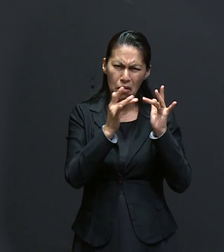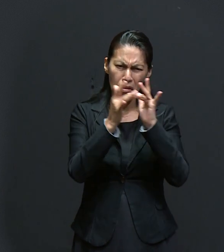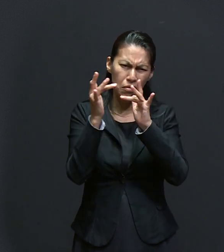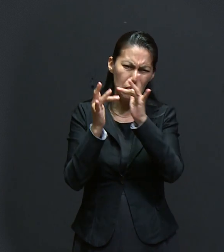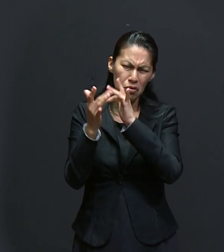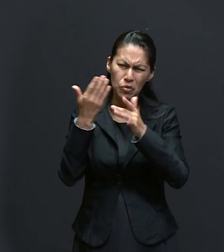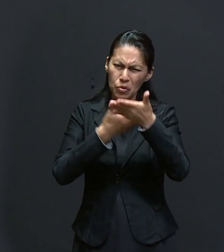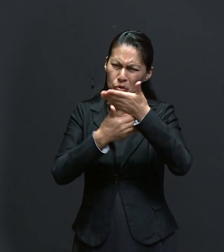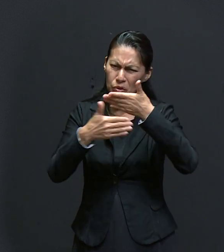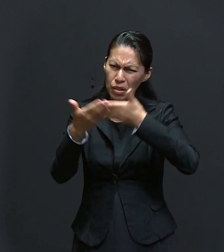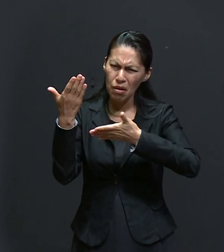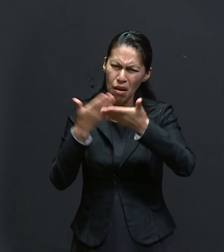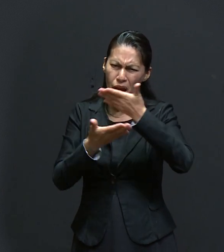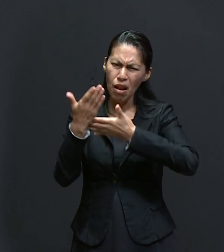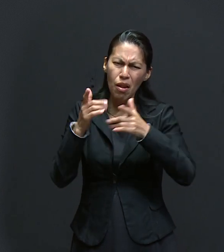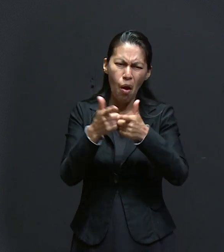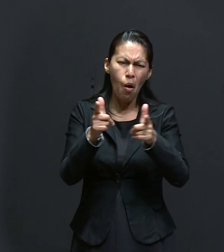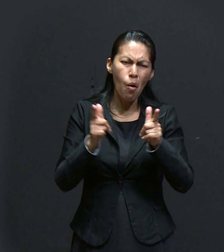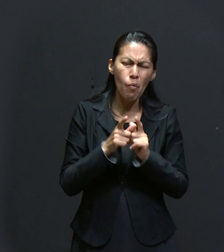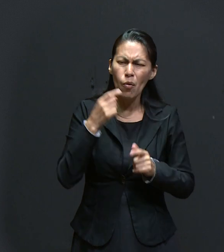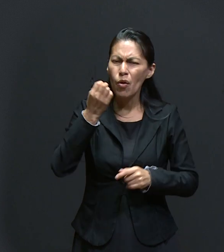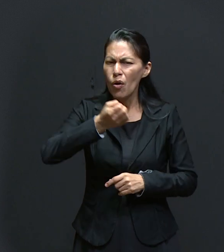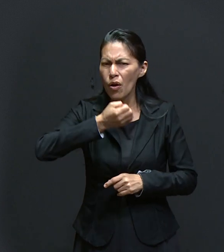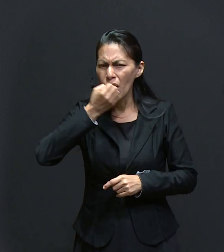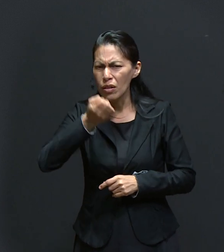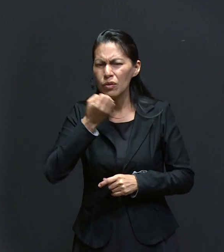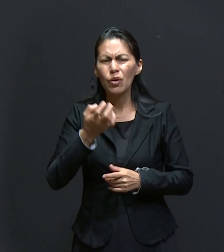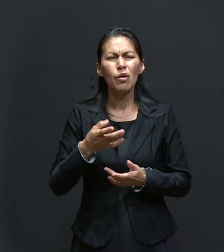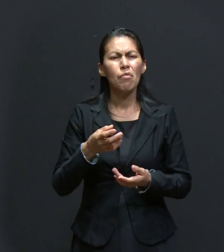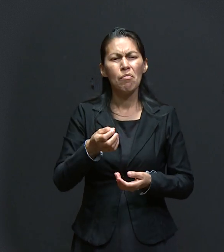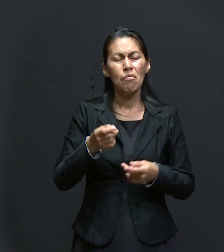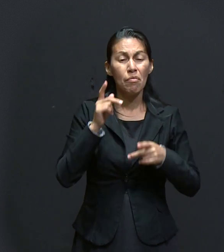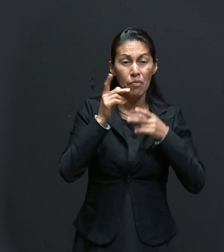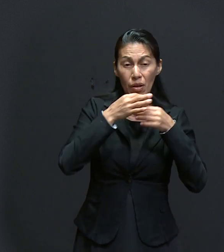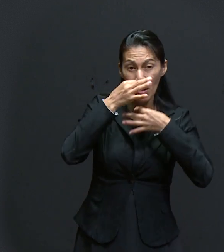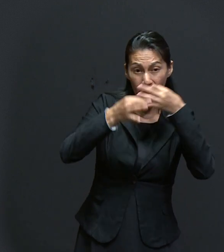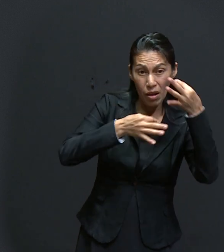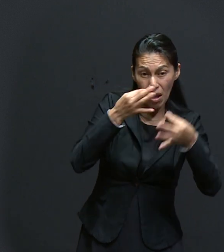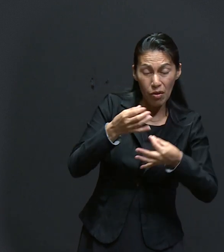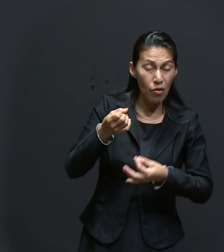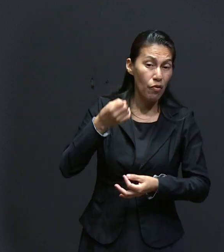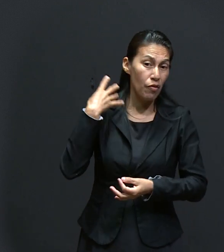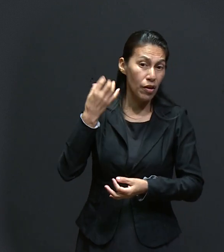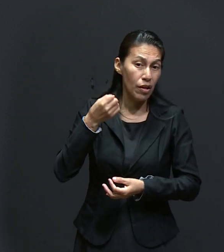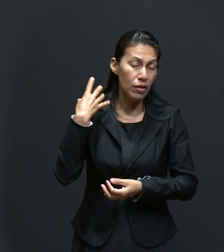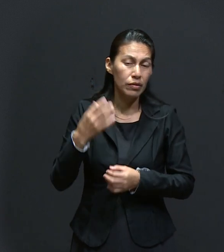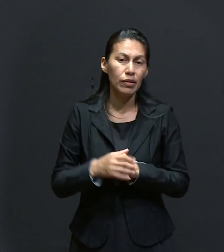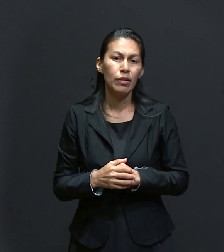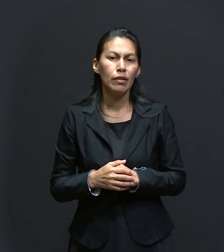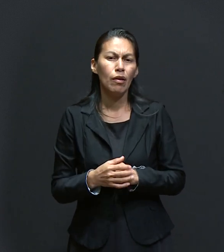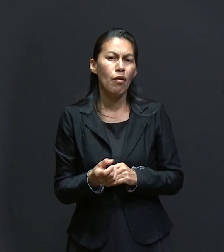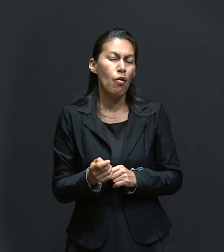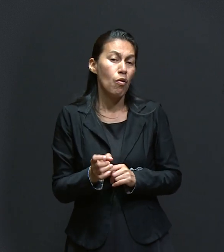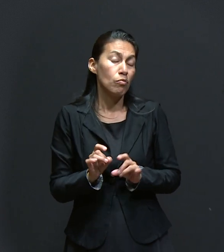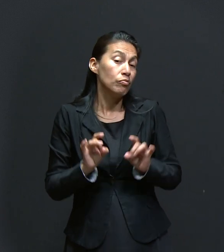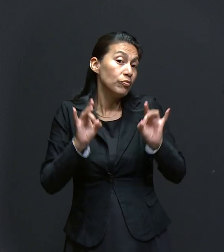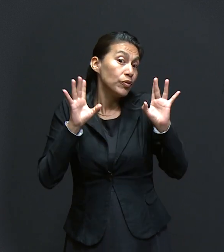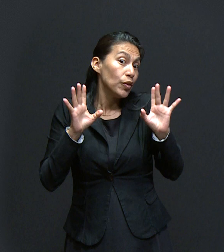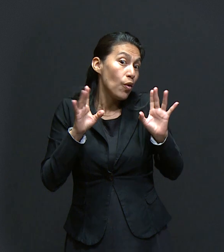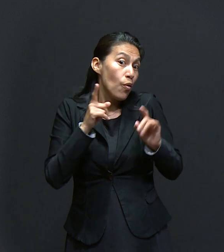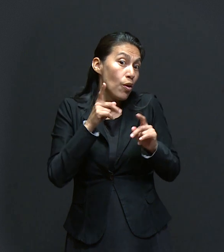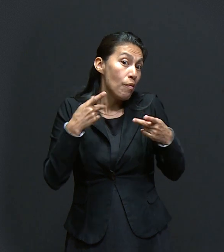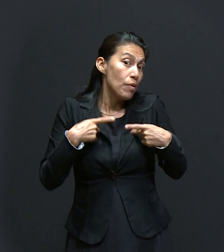muchos seguidores en redes sociales predica diariamente tiene su grupo de oración y está predicando dando conferencias y en una